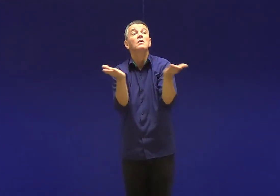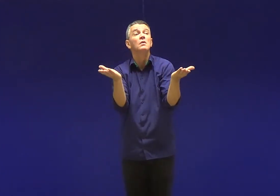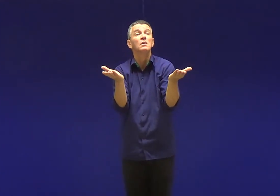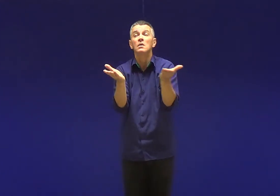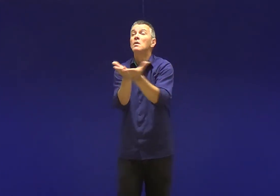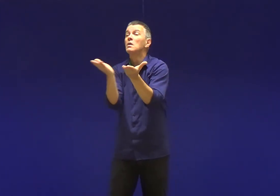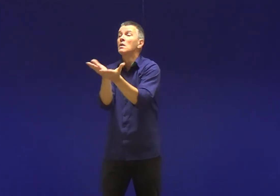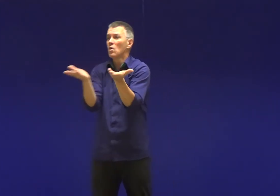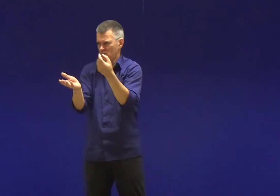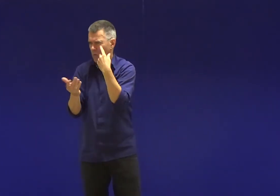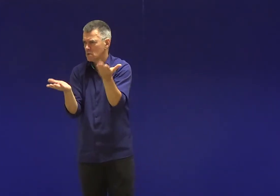E você, cristão?